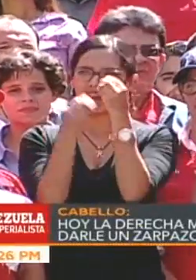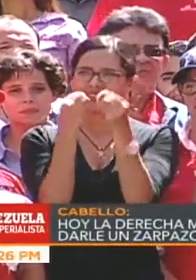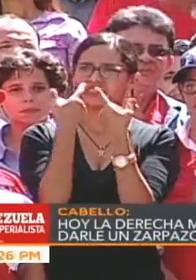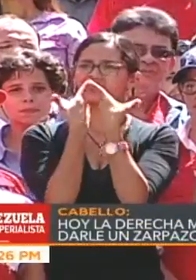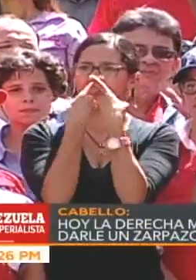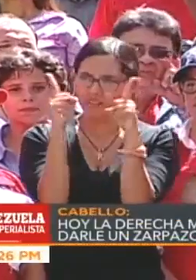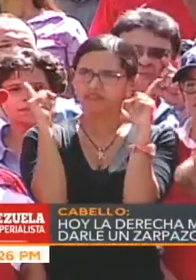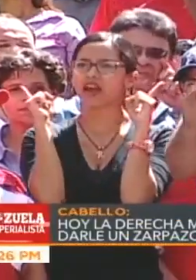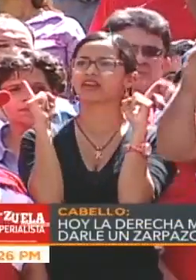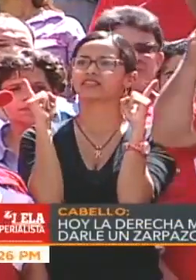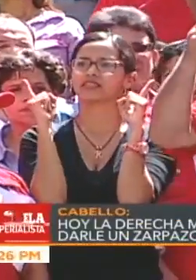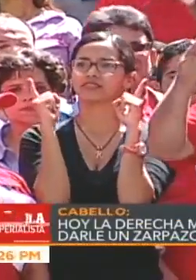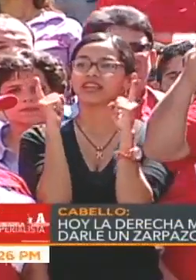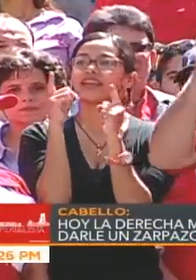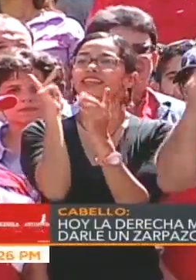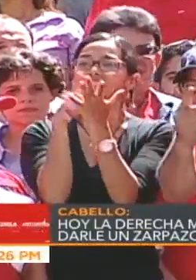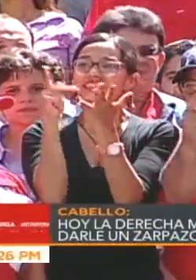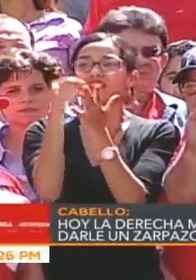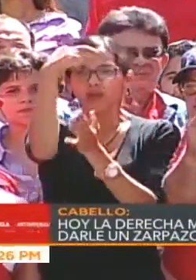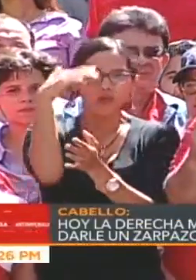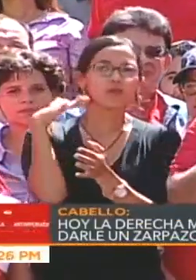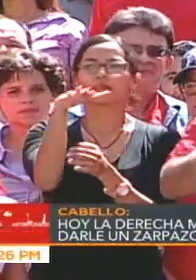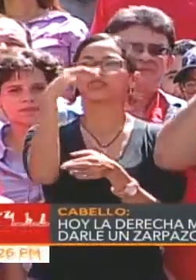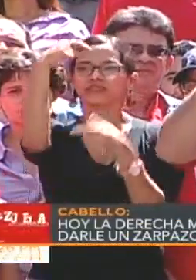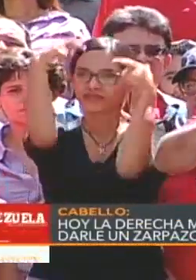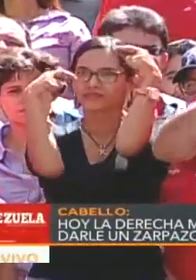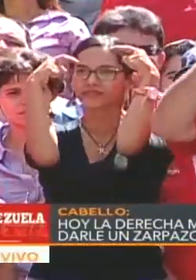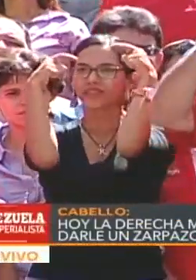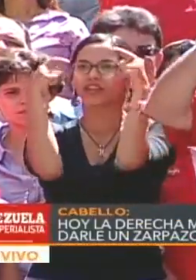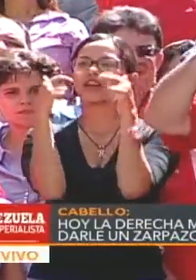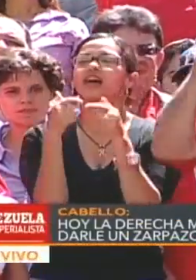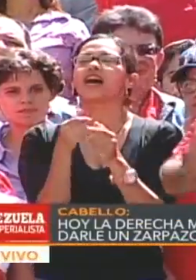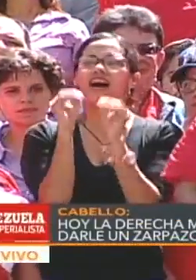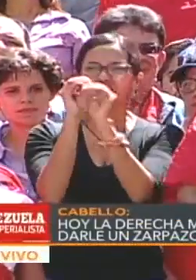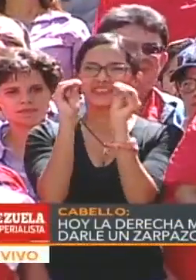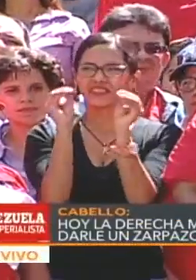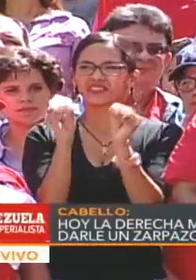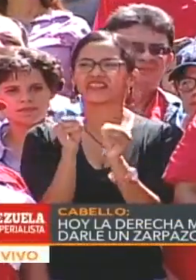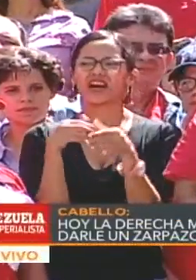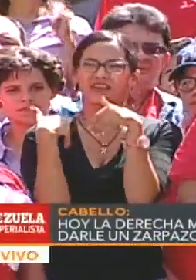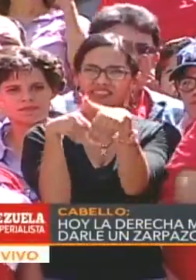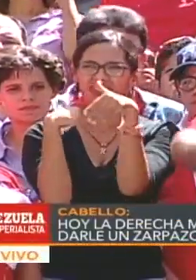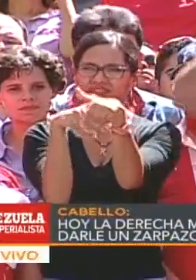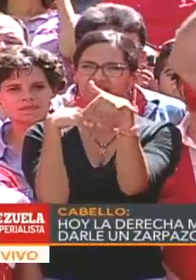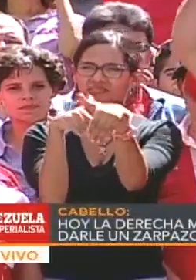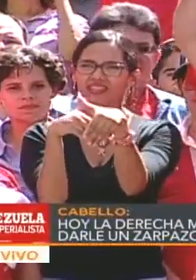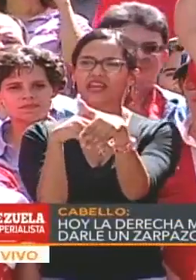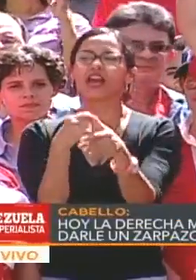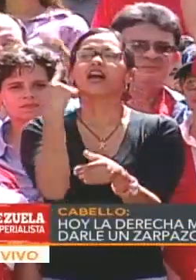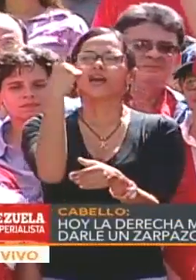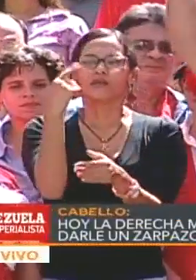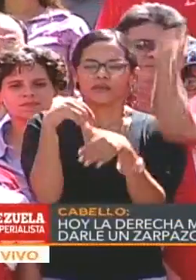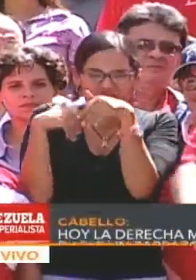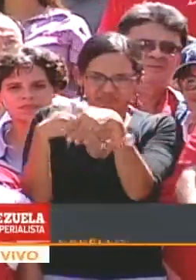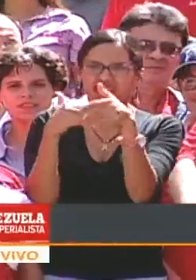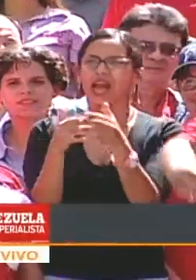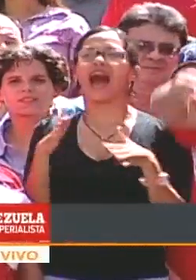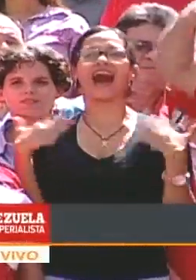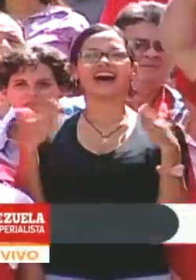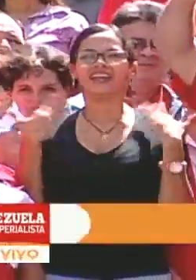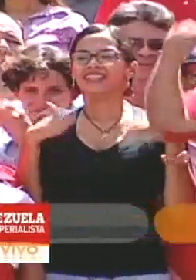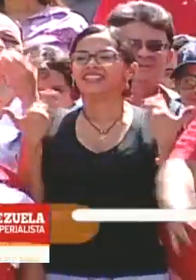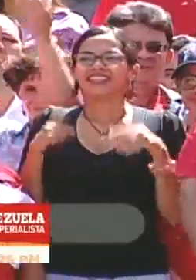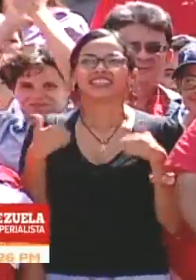diferencia. Cada vez que el pueblo chavista convoca una concentración, es una concentración de